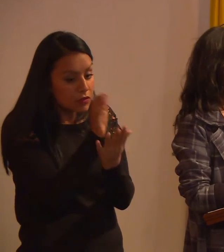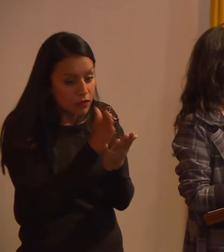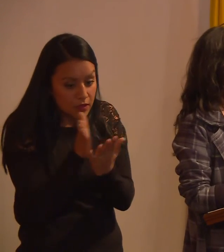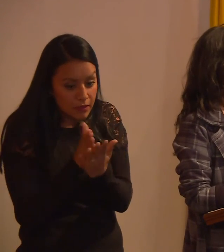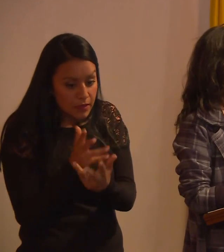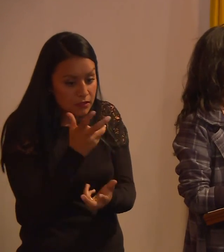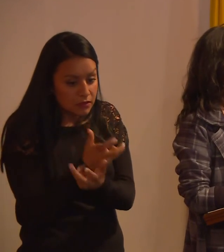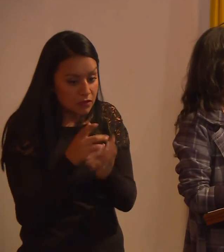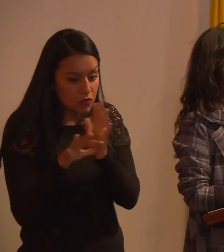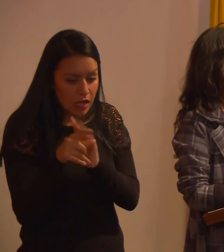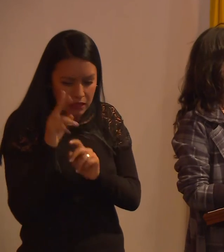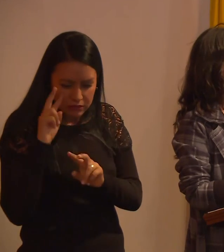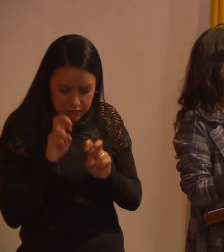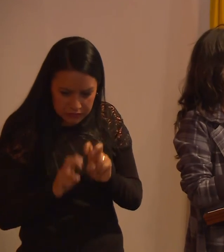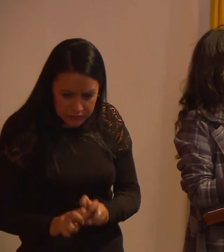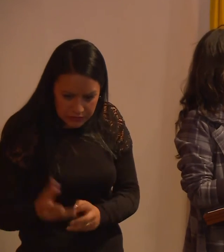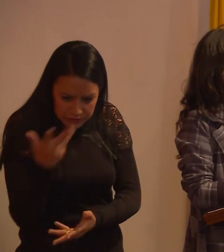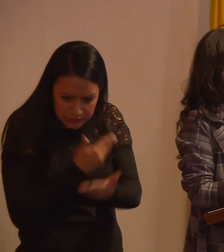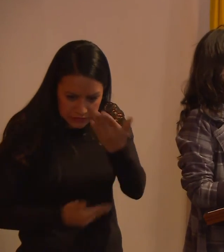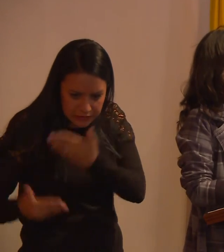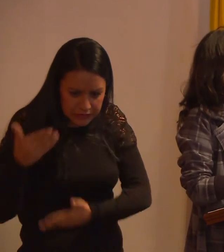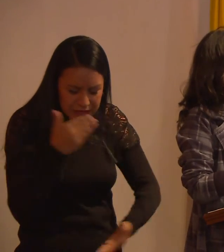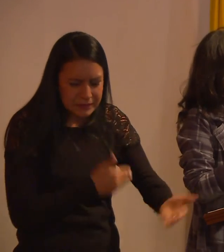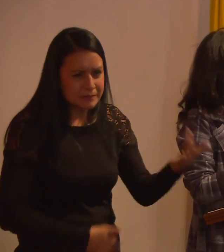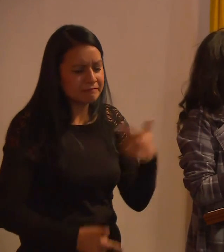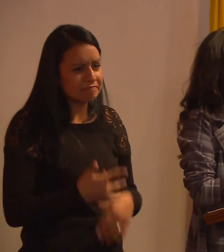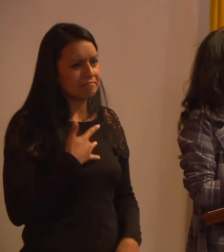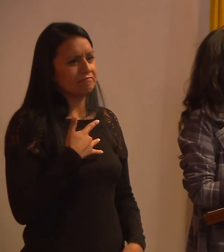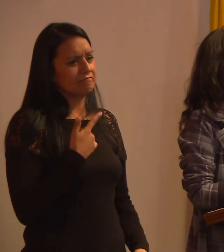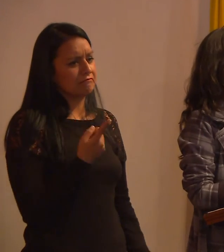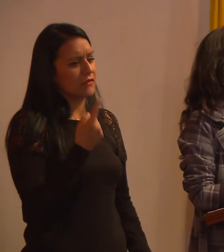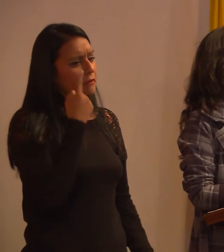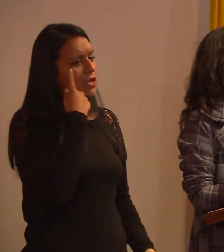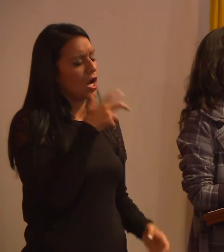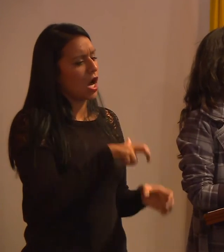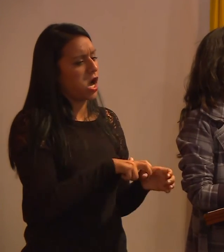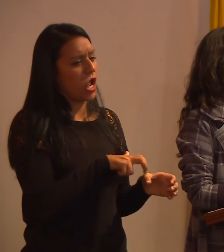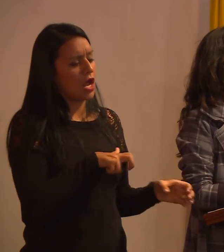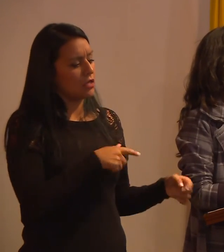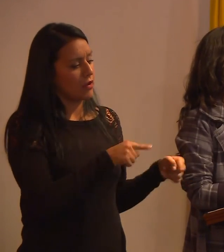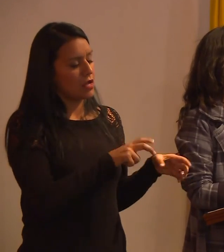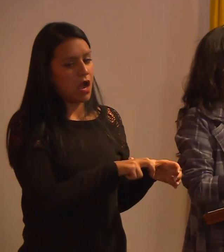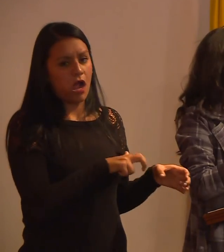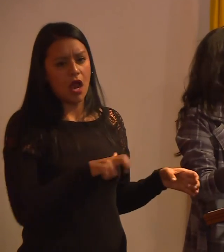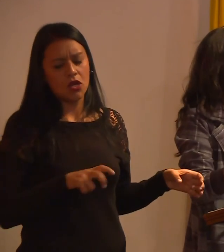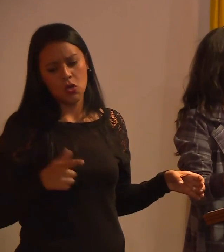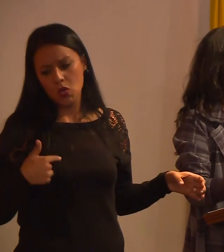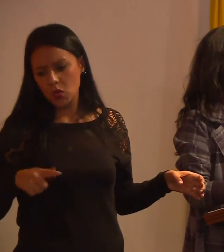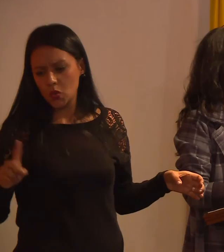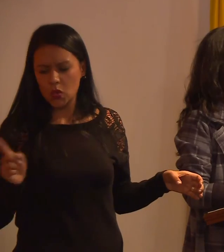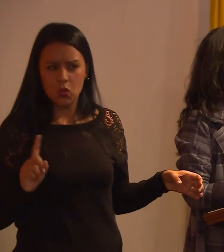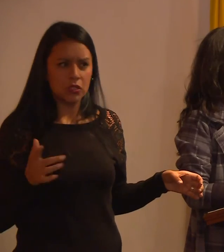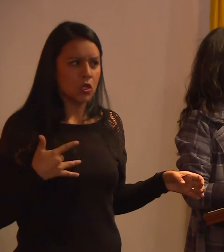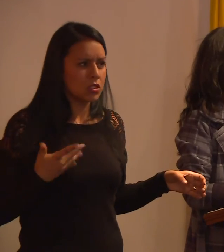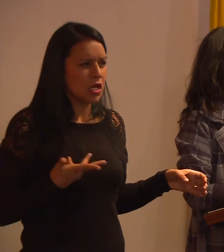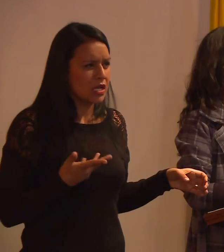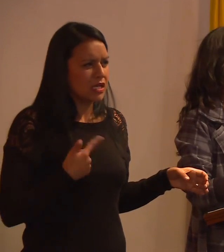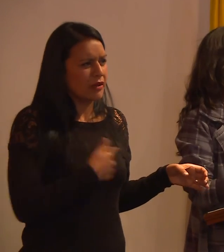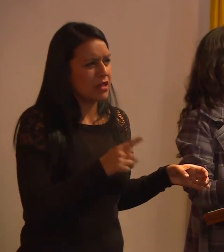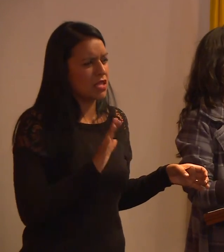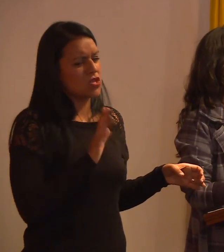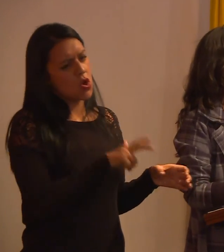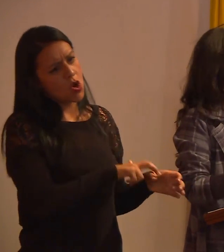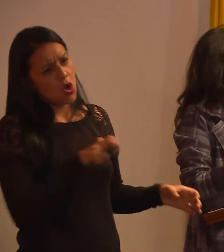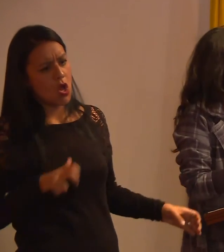mostrar esas inconveniencias, pero también sé que mucha gente se aparta de estos debates porque simplemente no los quieren dar. Entonces yo